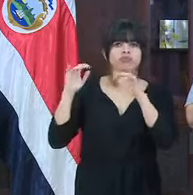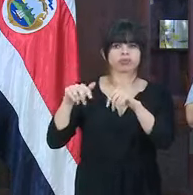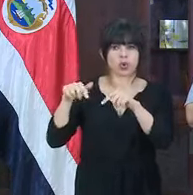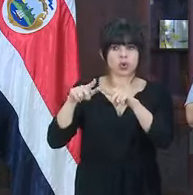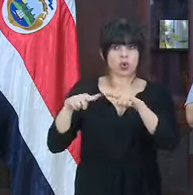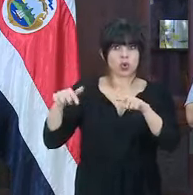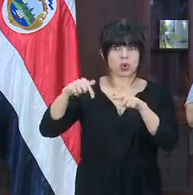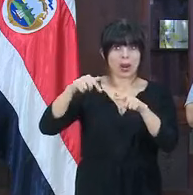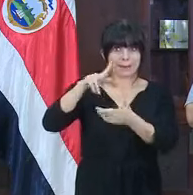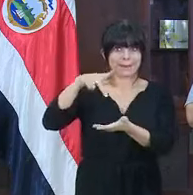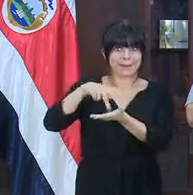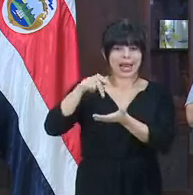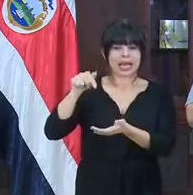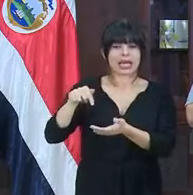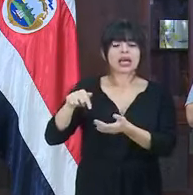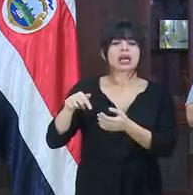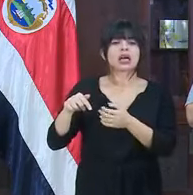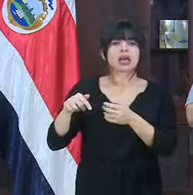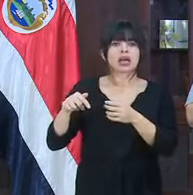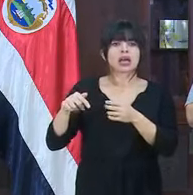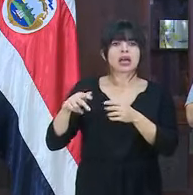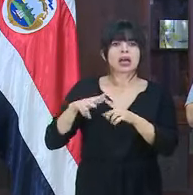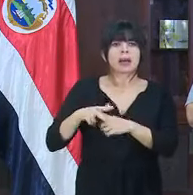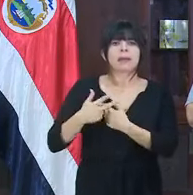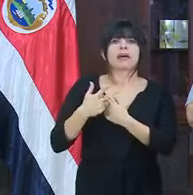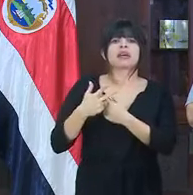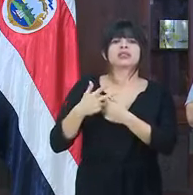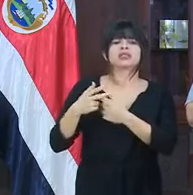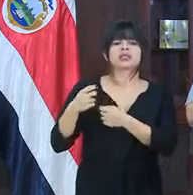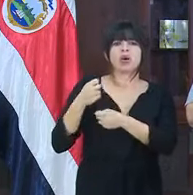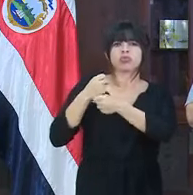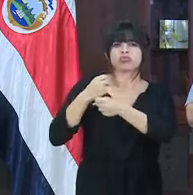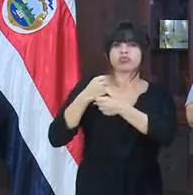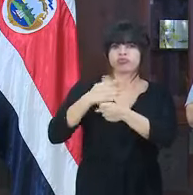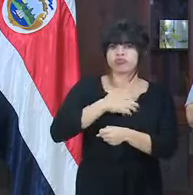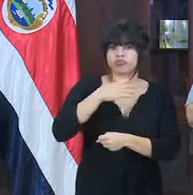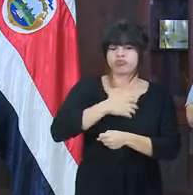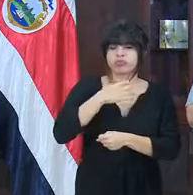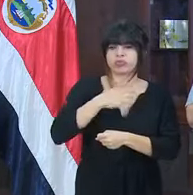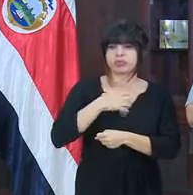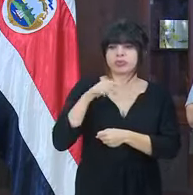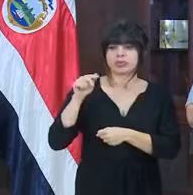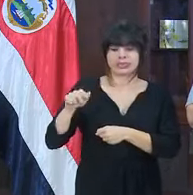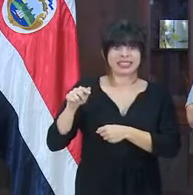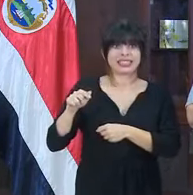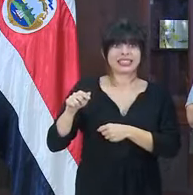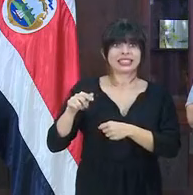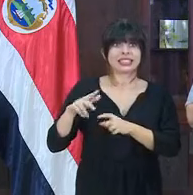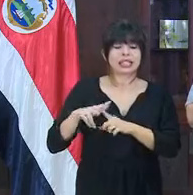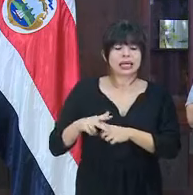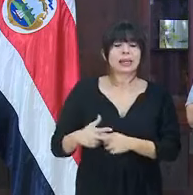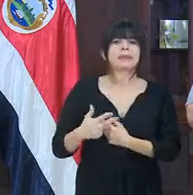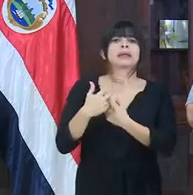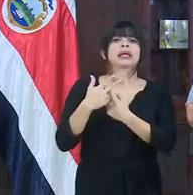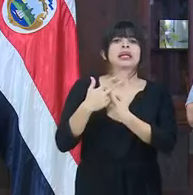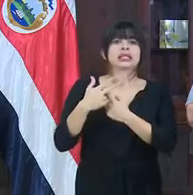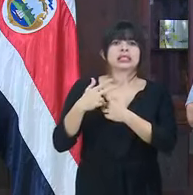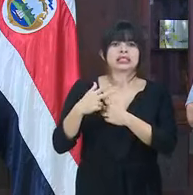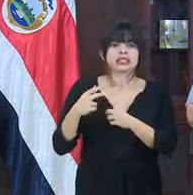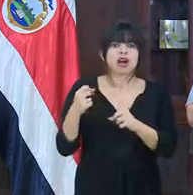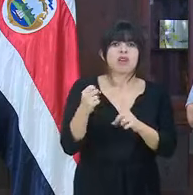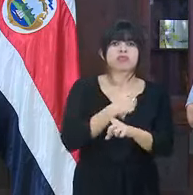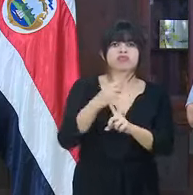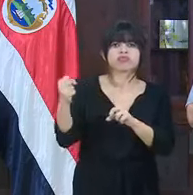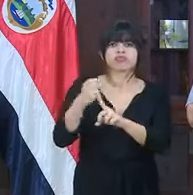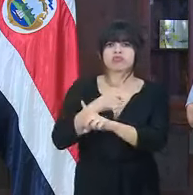lugar a hacer alguna serie de consignas y durante esas consignas proceden a agredir